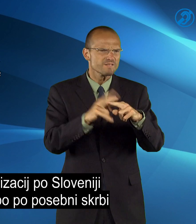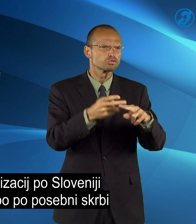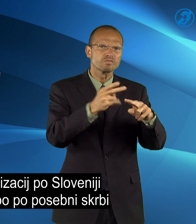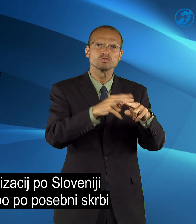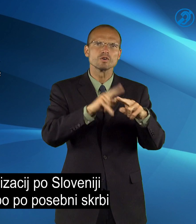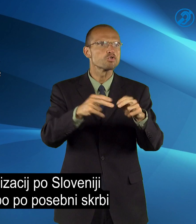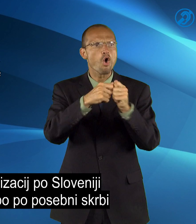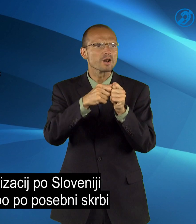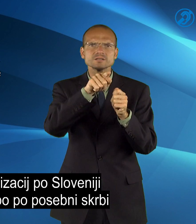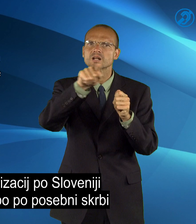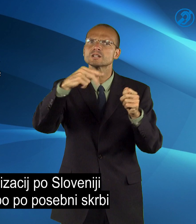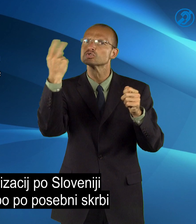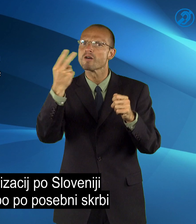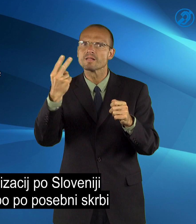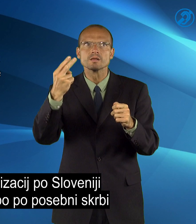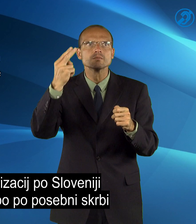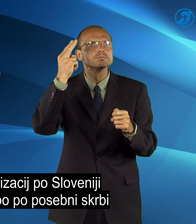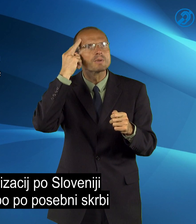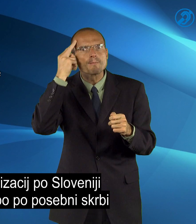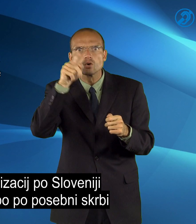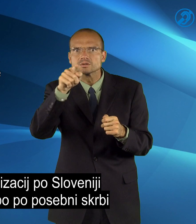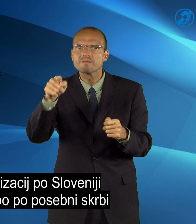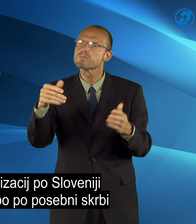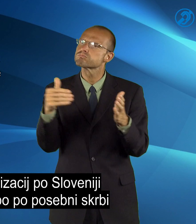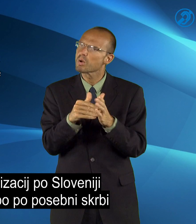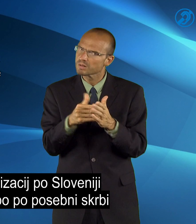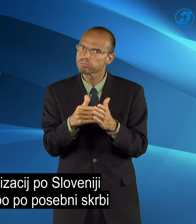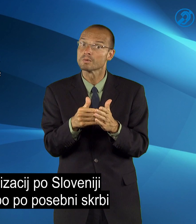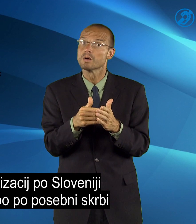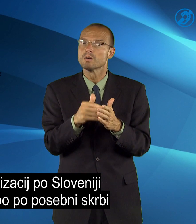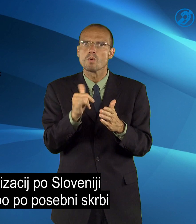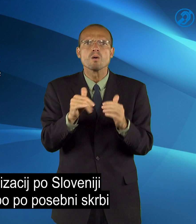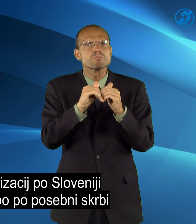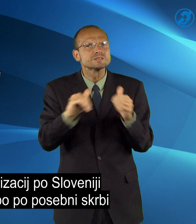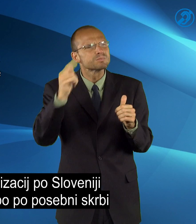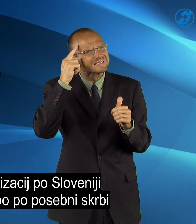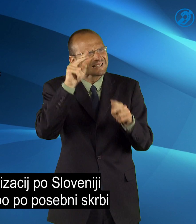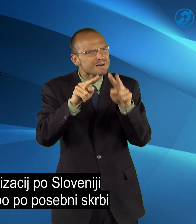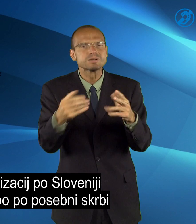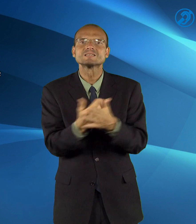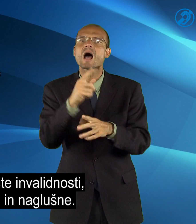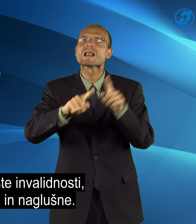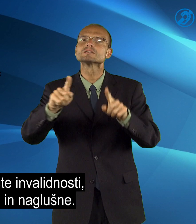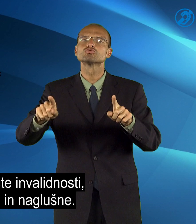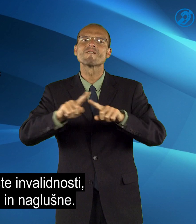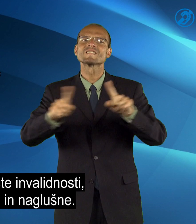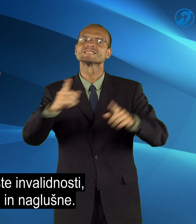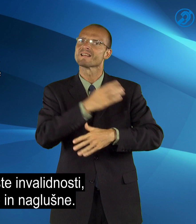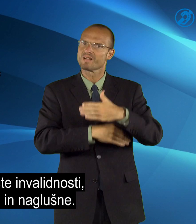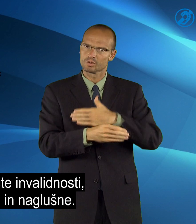Vedno več organizacij po Sloveniji prepoznava potrebo po posebni skrbi za različne vrste invalidnosti, tudi za gluhe in